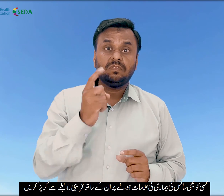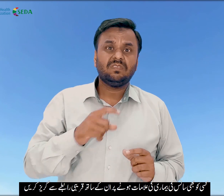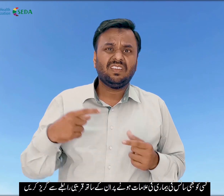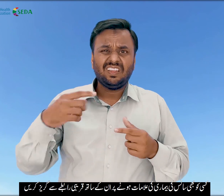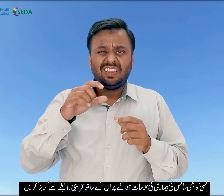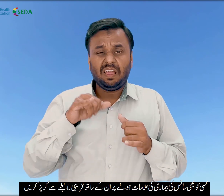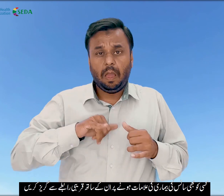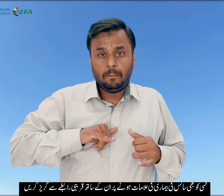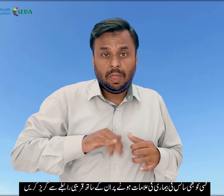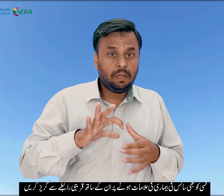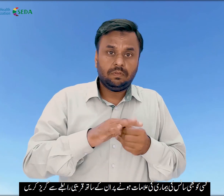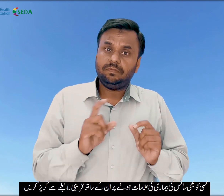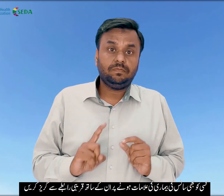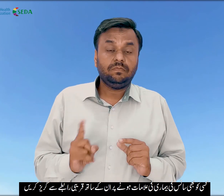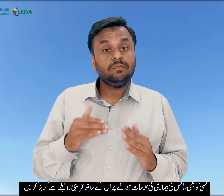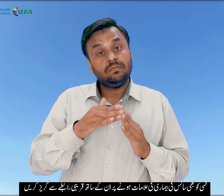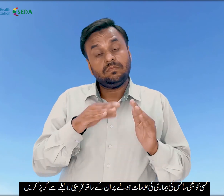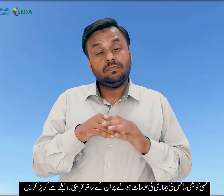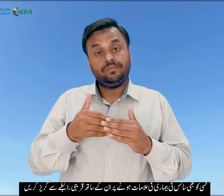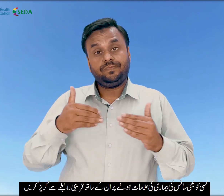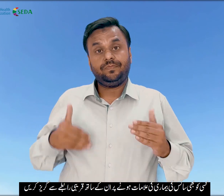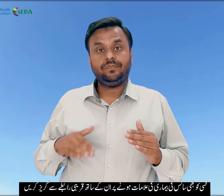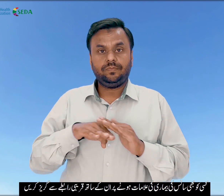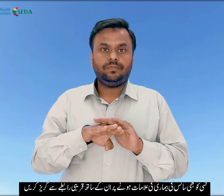ساتھ قریبی رابطے سے گریز کریں۔